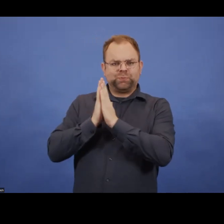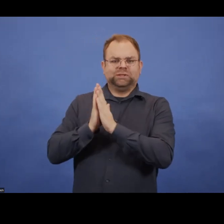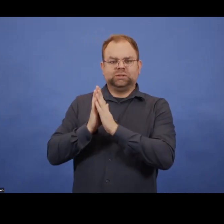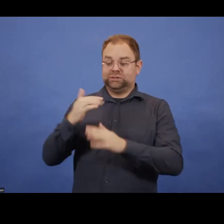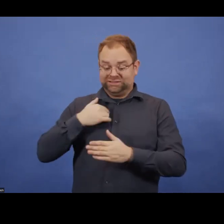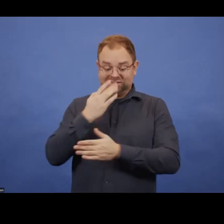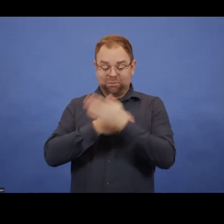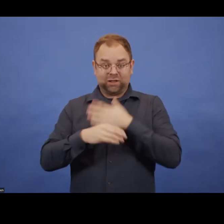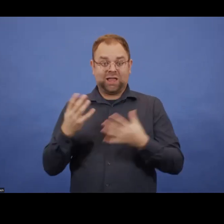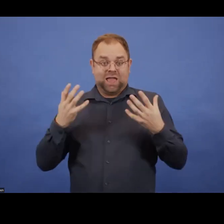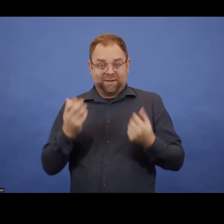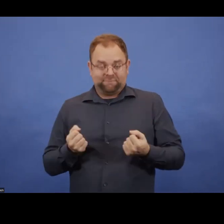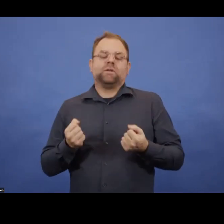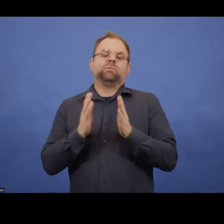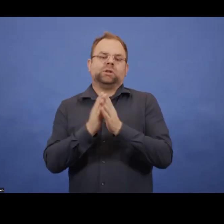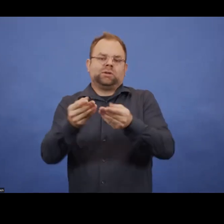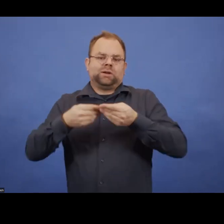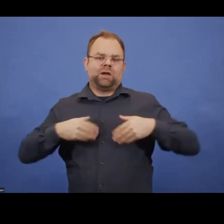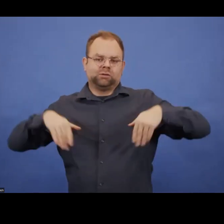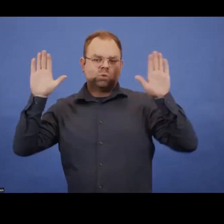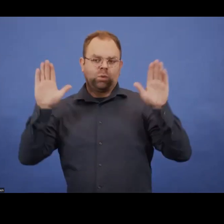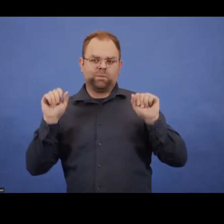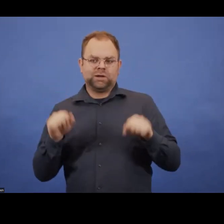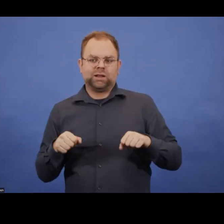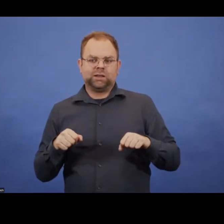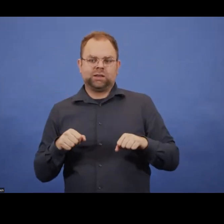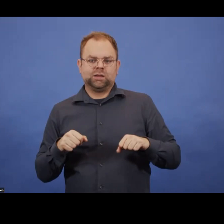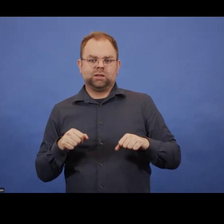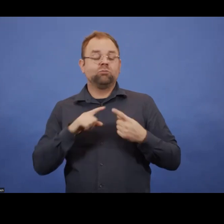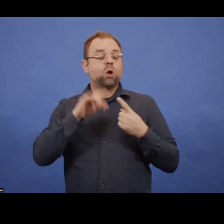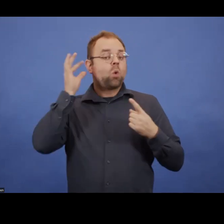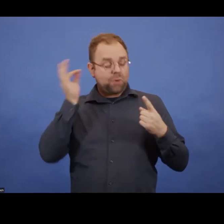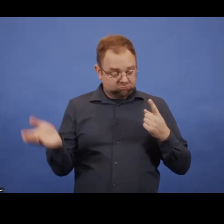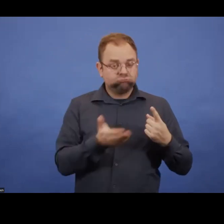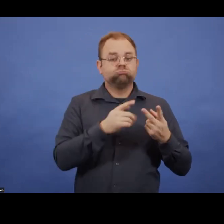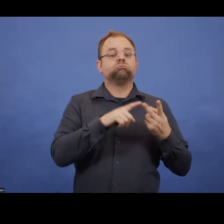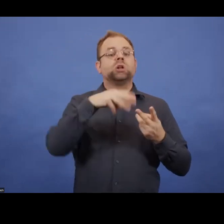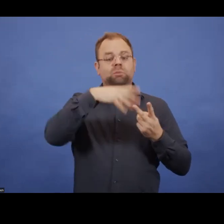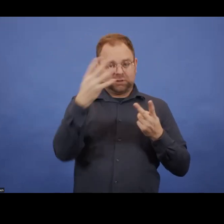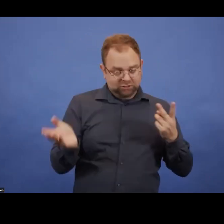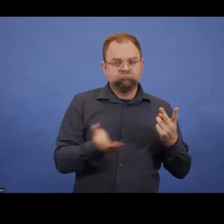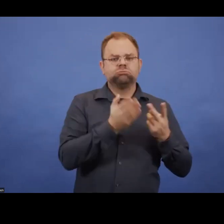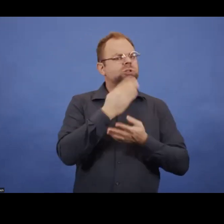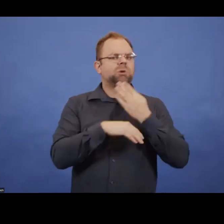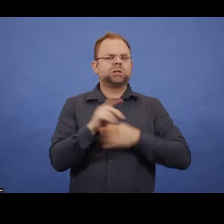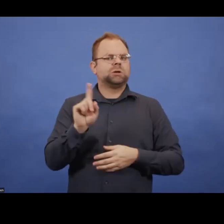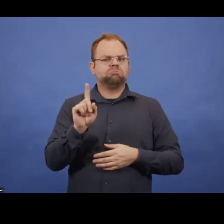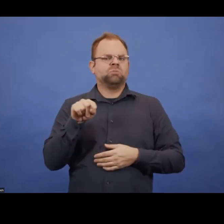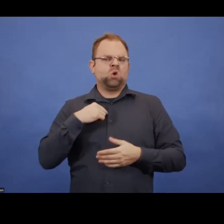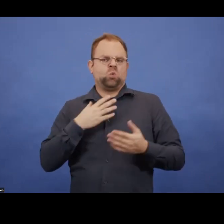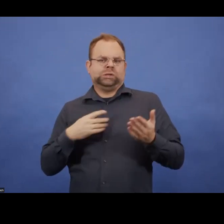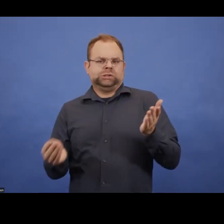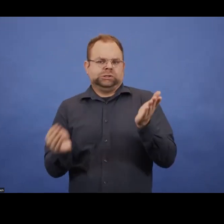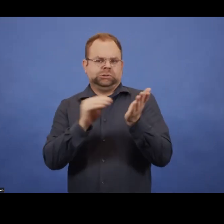cómo en nuestro trabajo pudiéramos incluir también el trabajo en la petición de asilos. Muchísimas gracias.